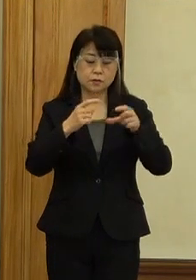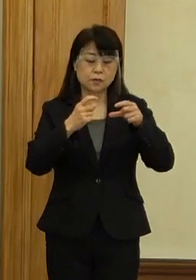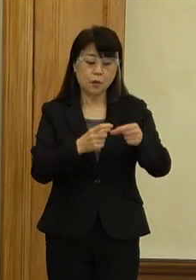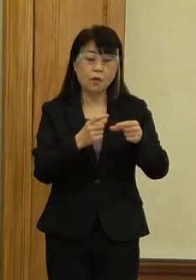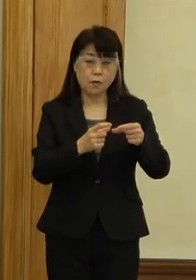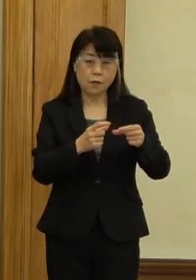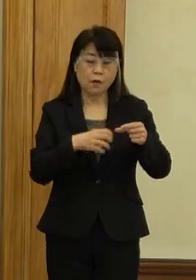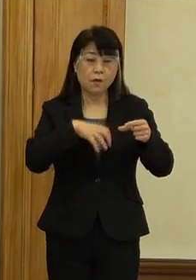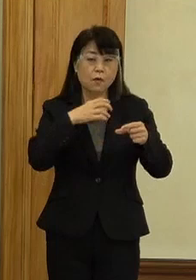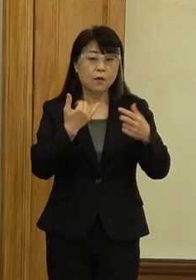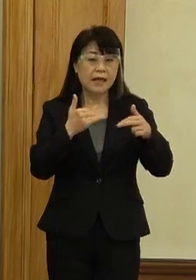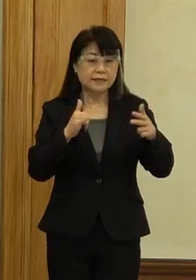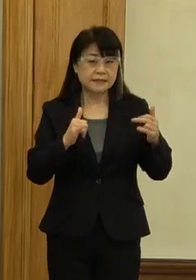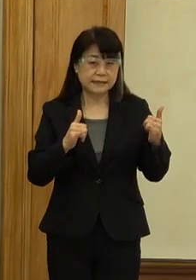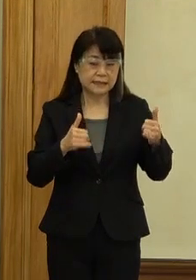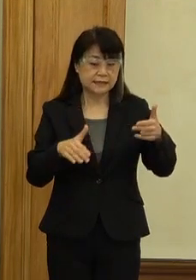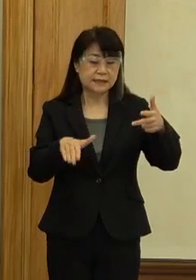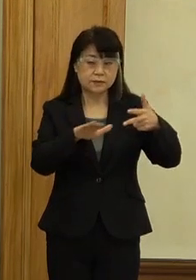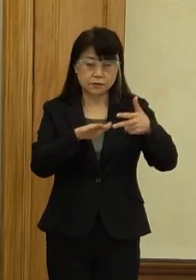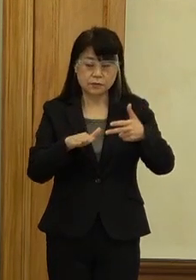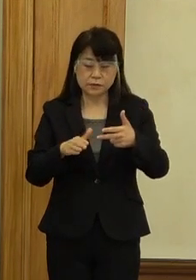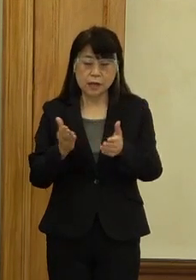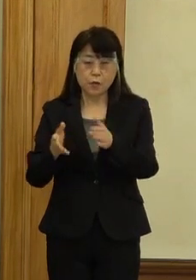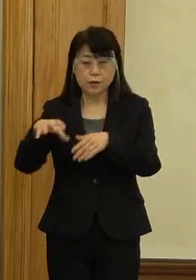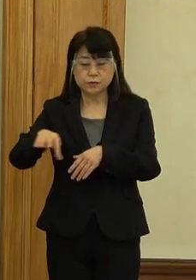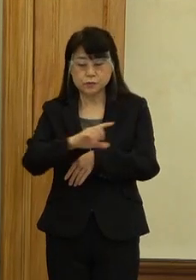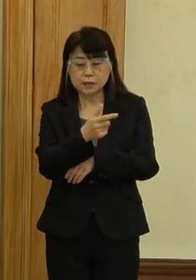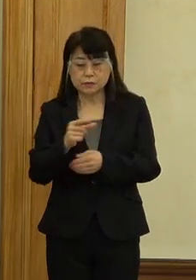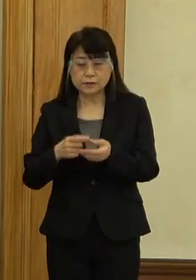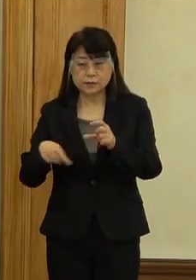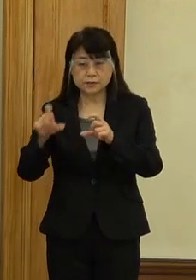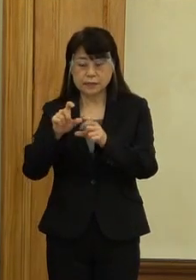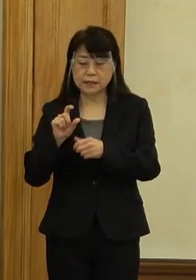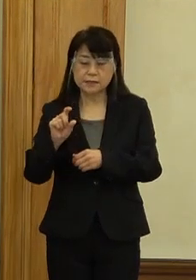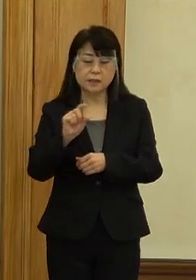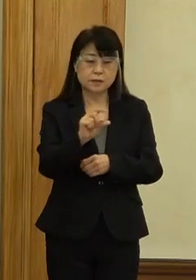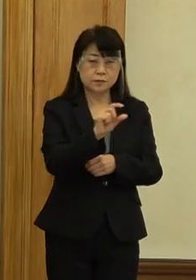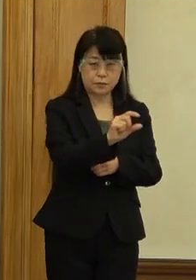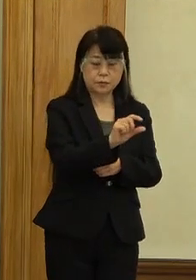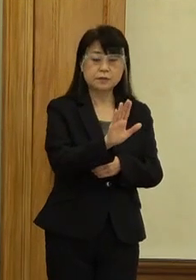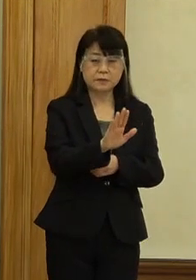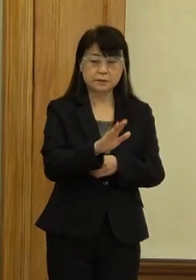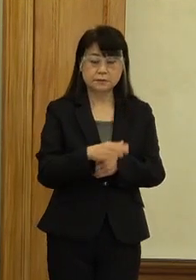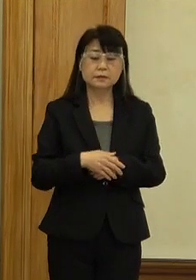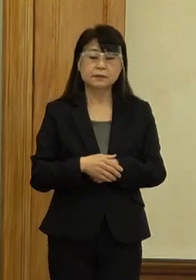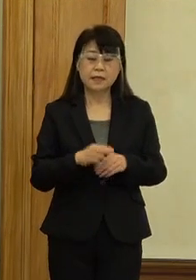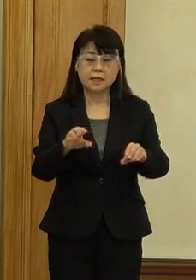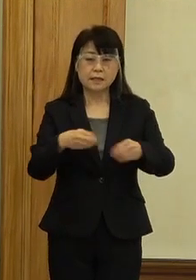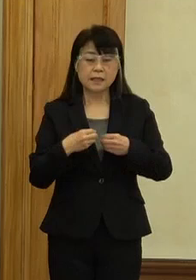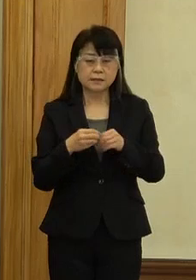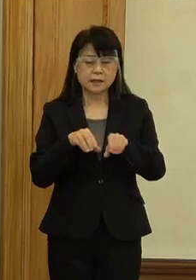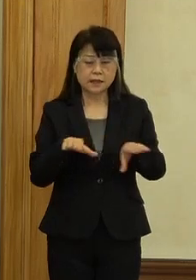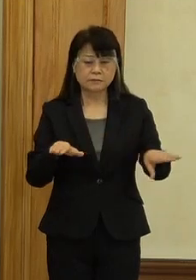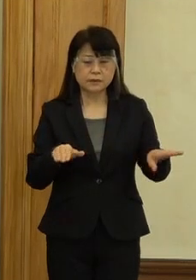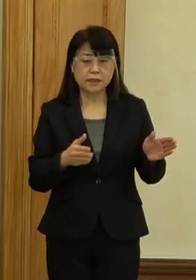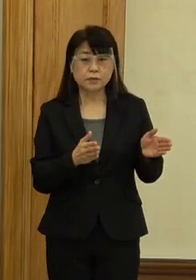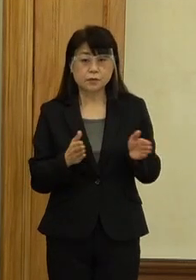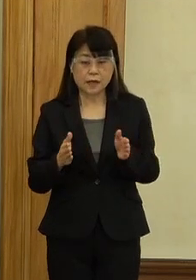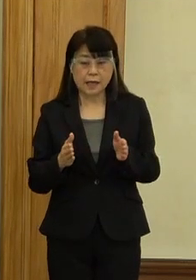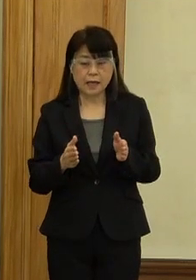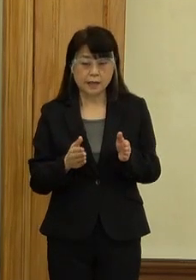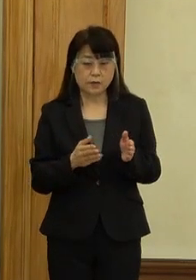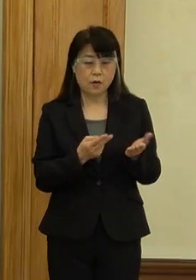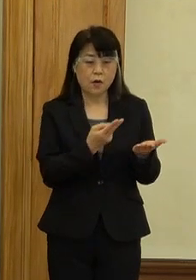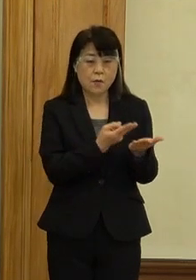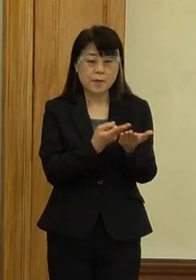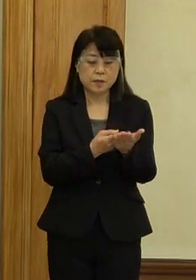保育所施設などに追加で配布をいたします。さらに 感染拡大への備えとして確保病